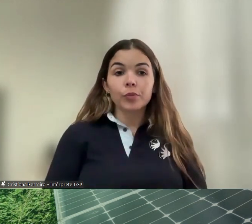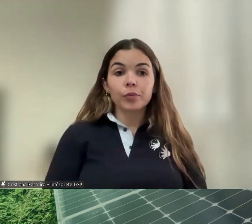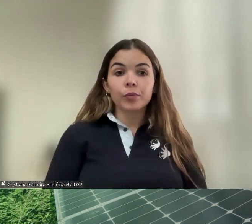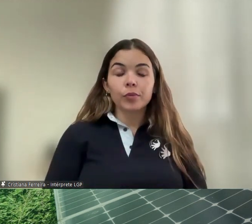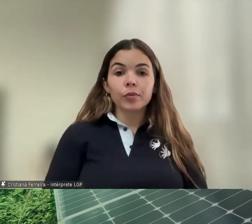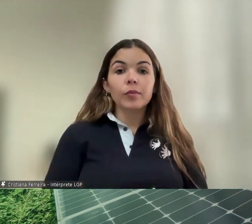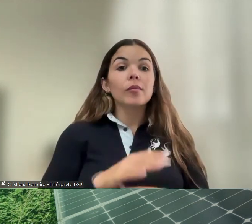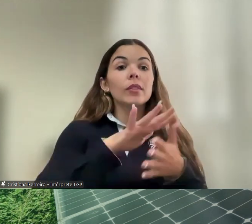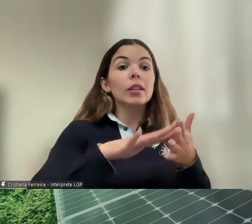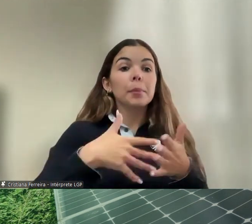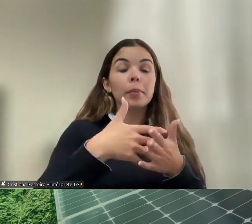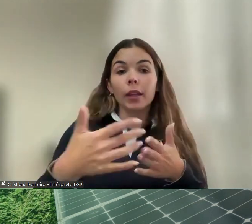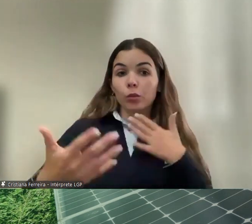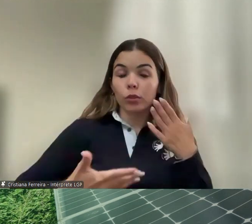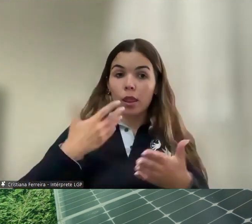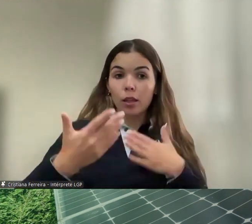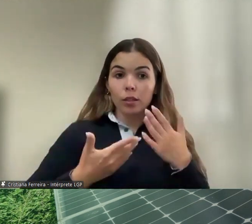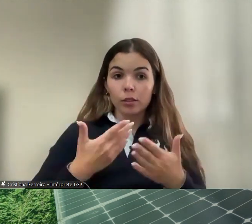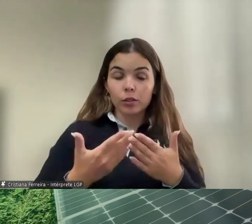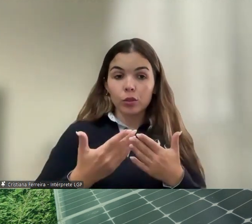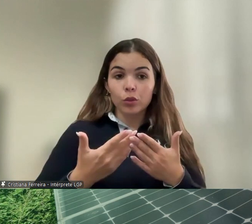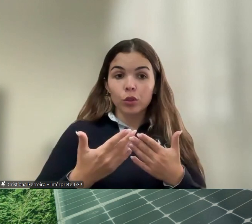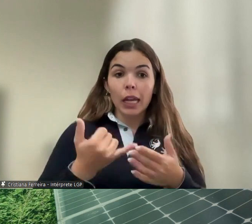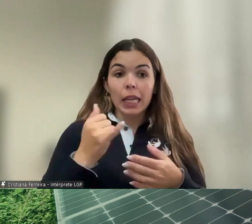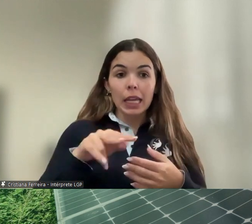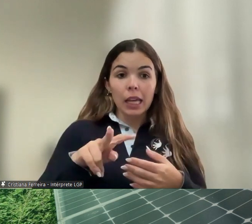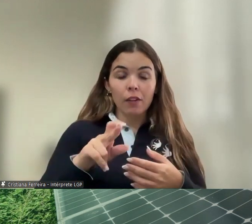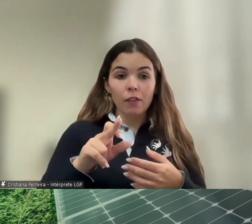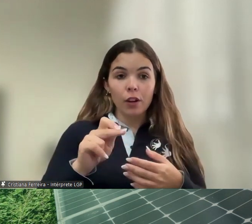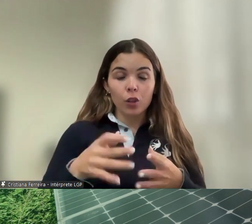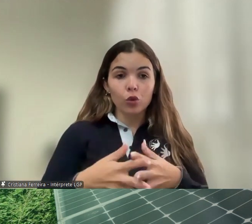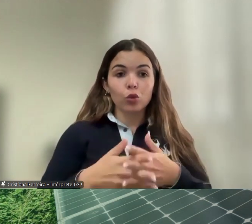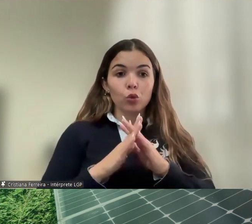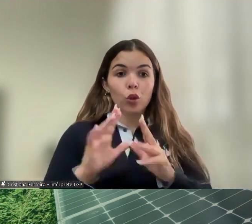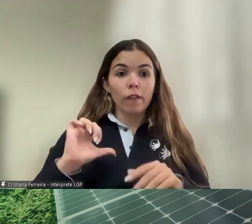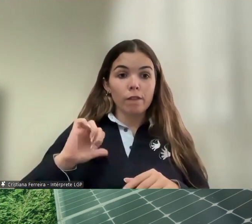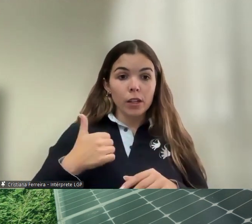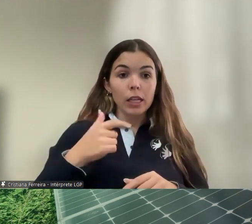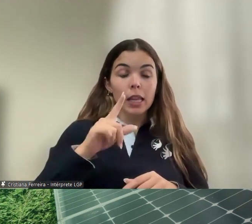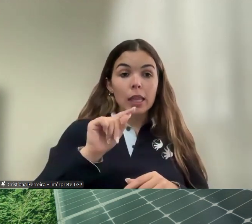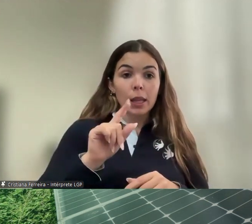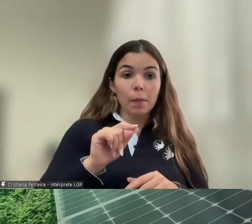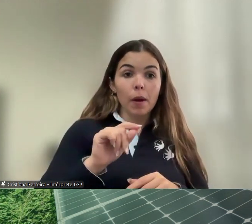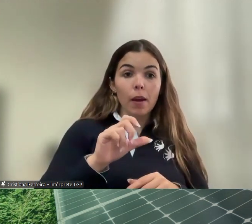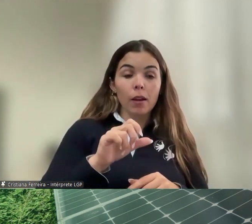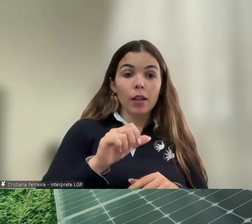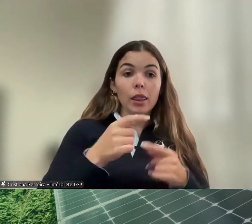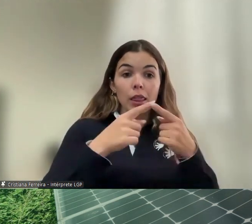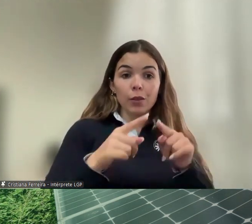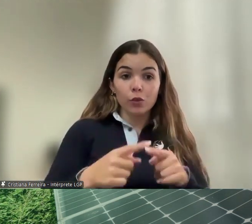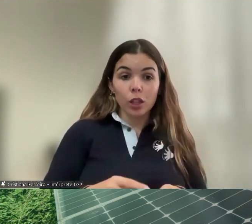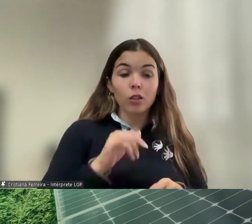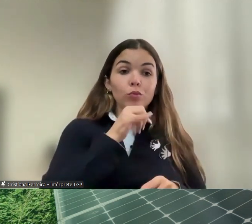um plano de ação para as infraestruturas verdes e para a biodiversidade no Algarve. Este plano de ação